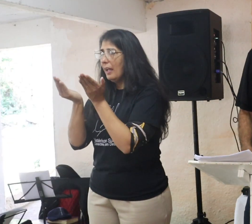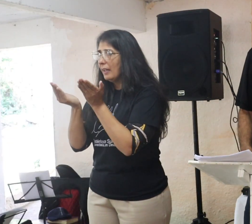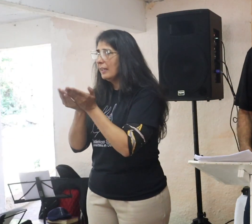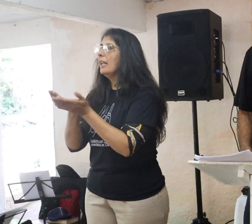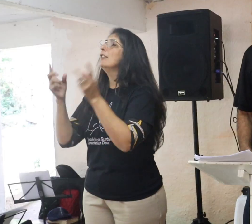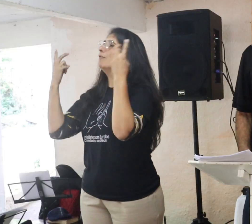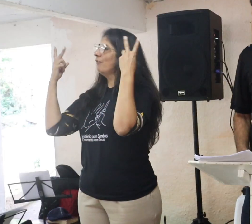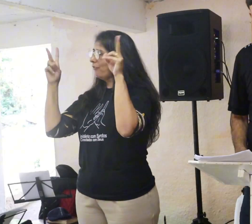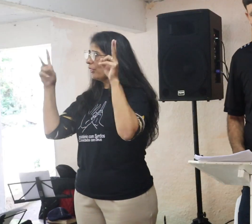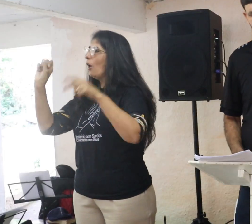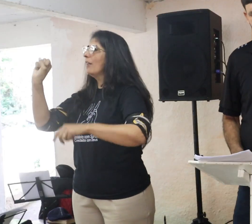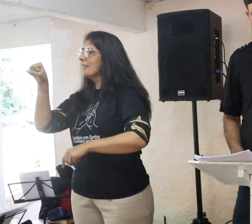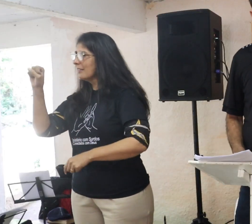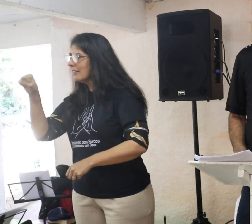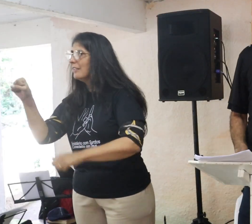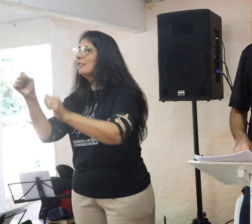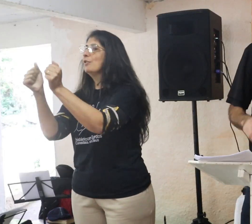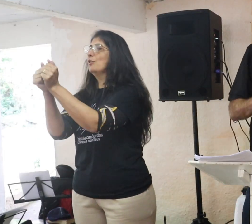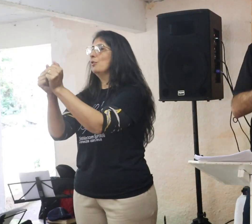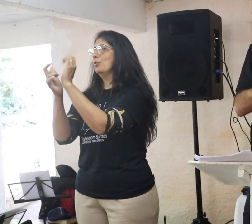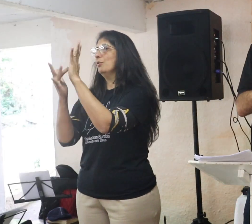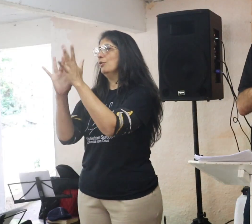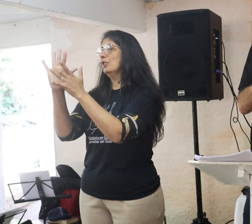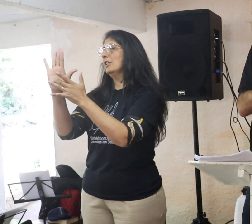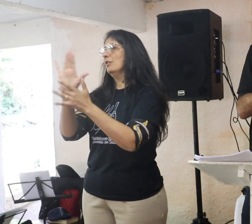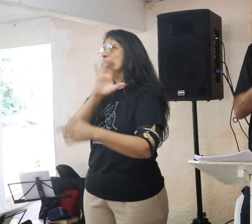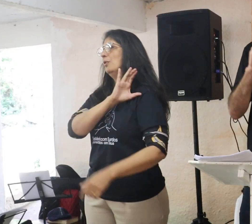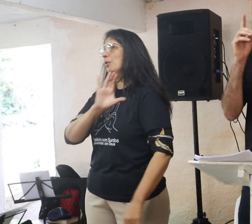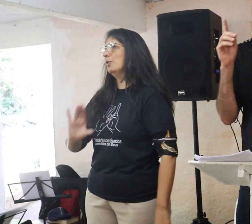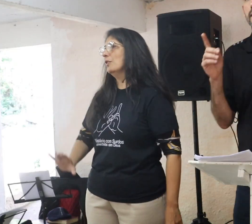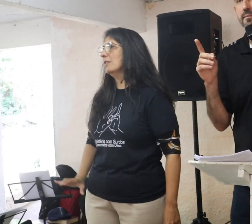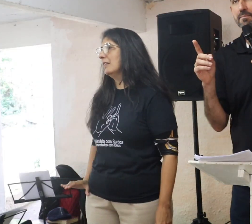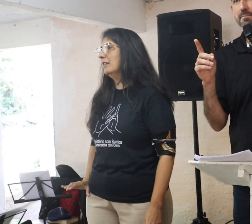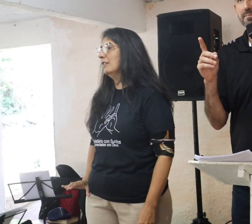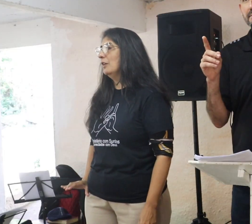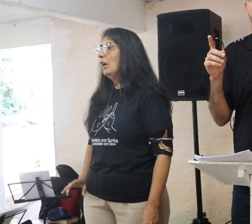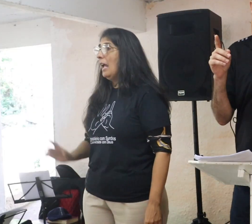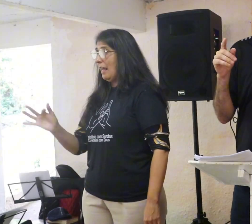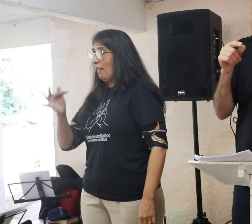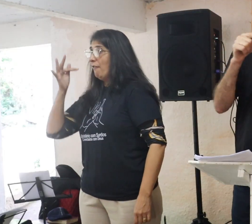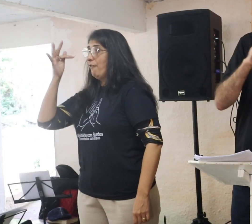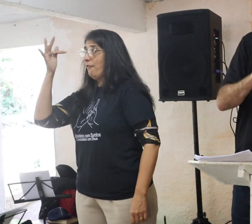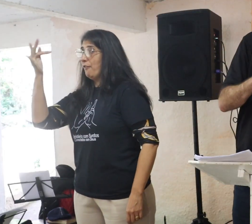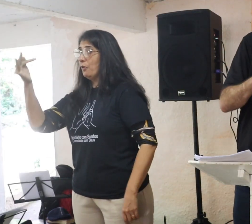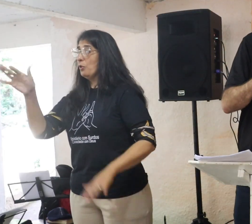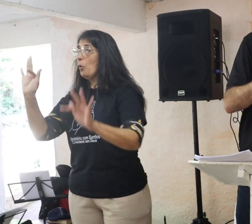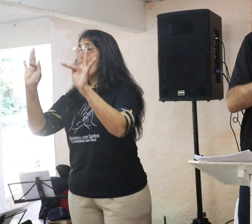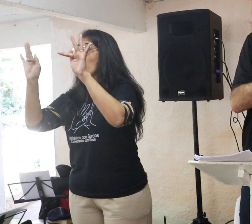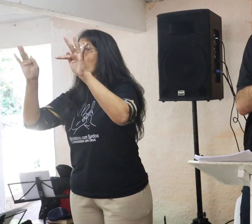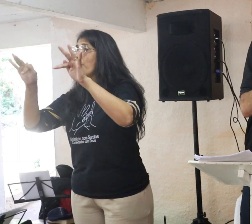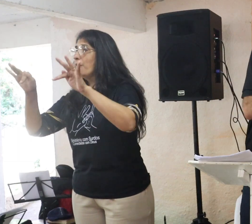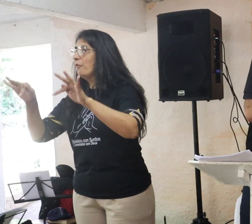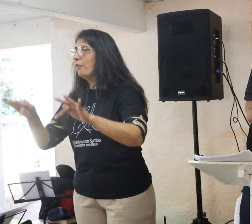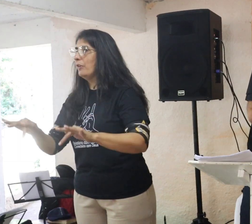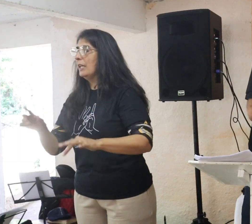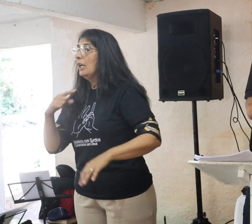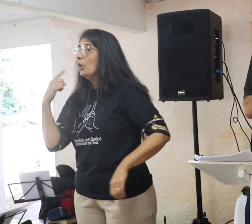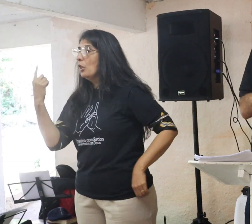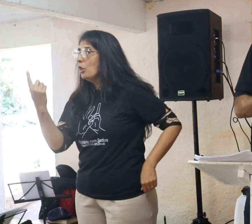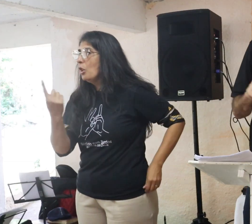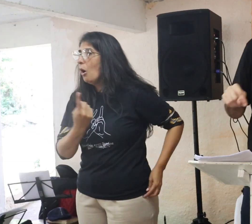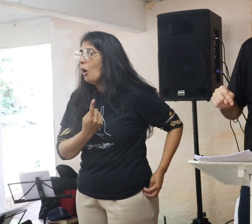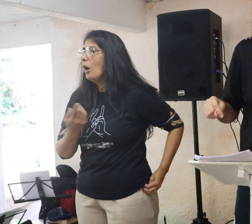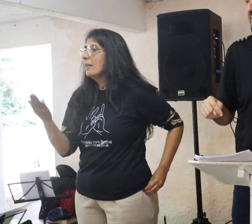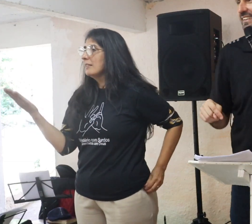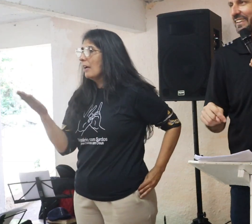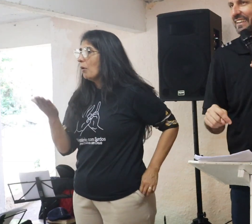no nosso Senhor Jesus Cristo. Mas a vitória final é futura. Nós vivemos o tempo de nos ajoelharmos, né? Como